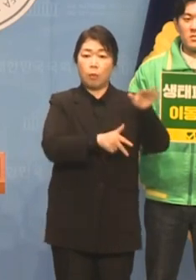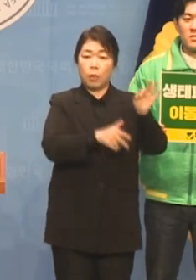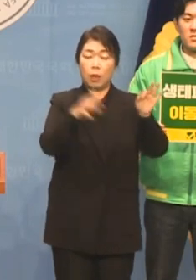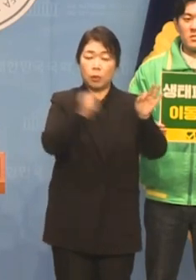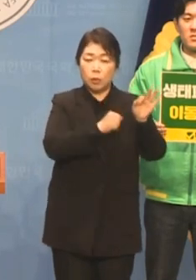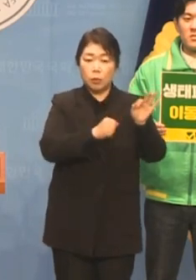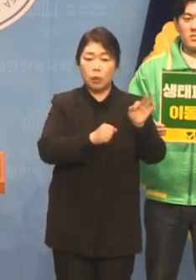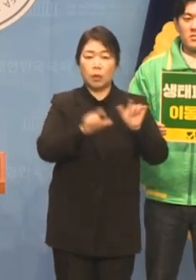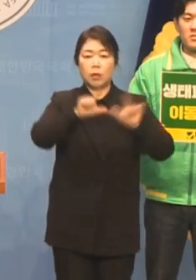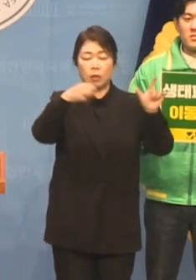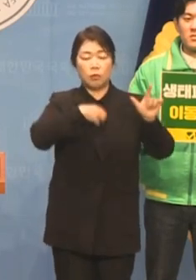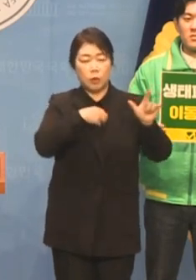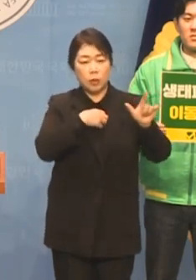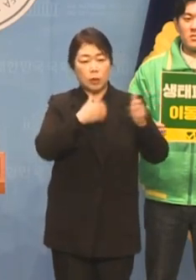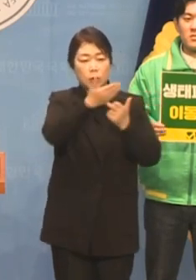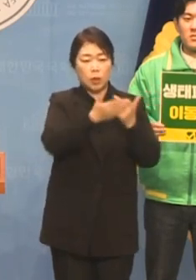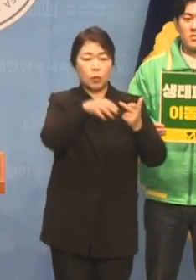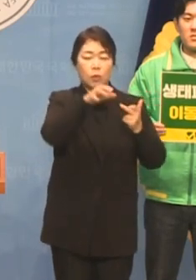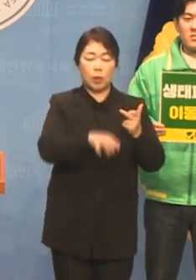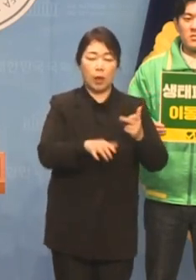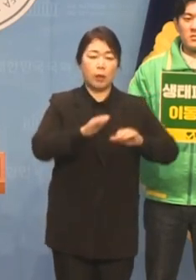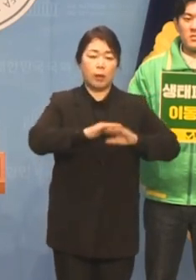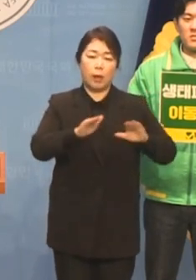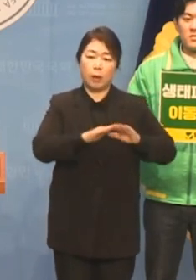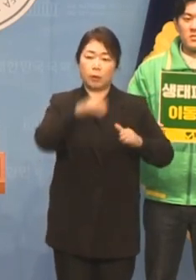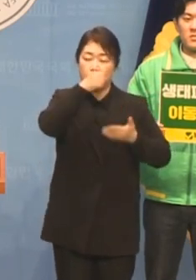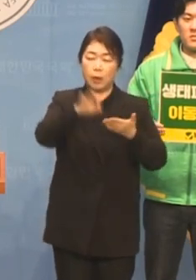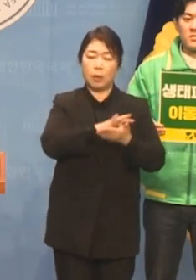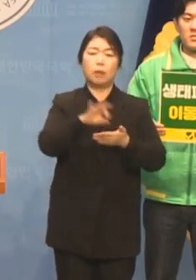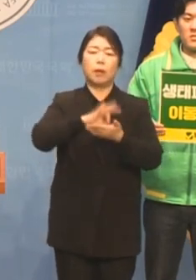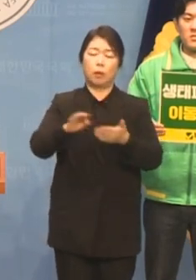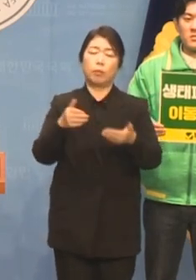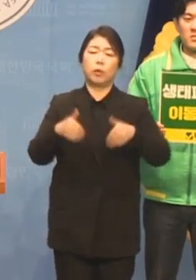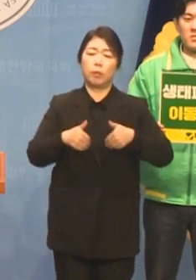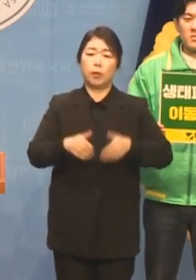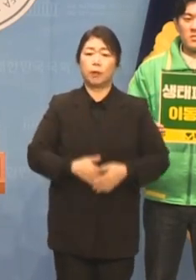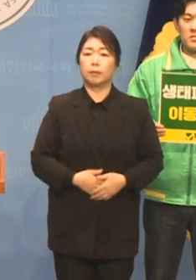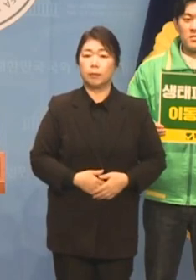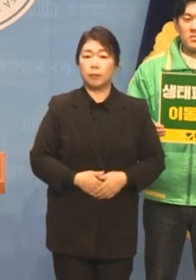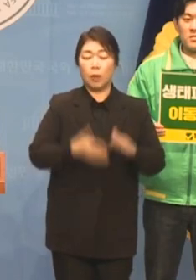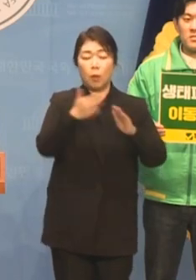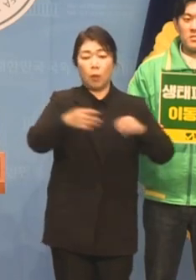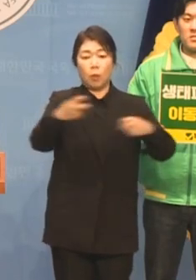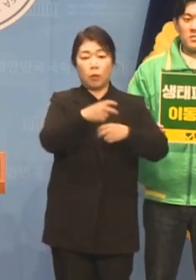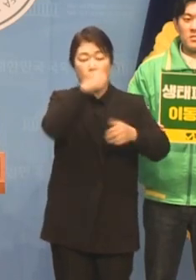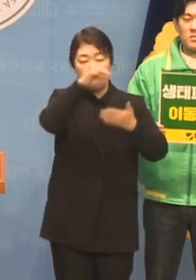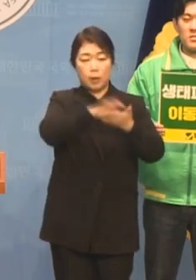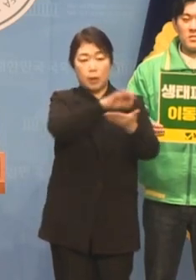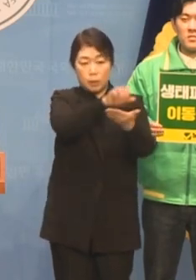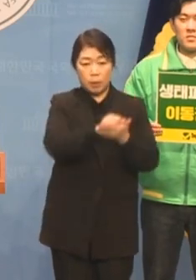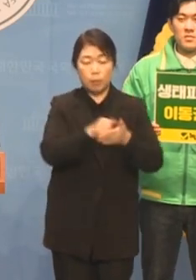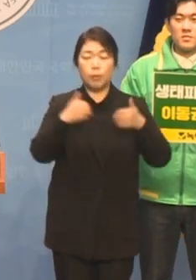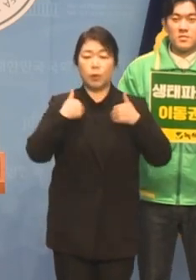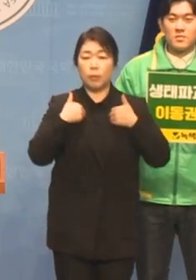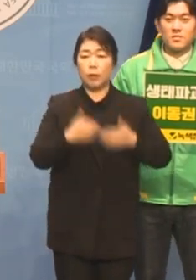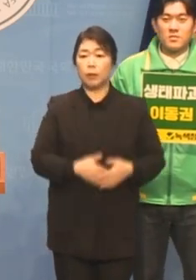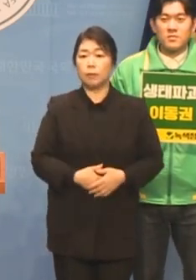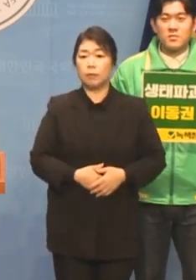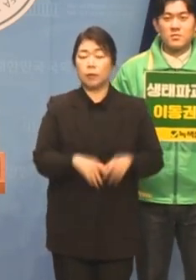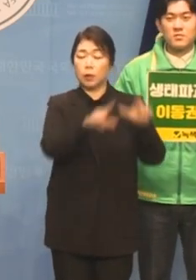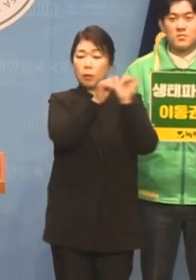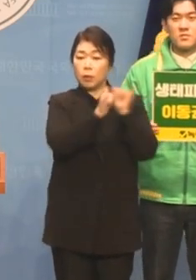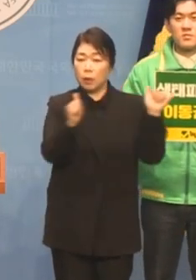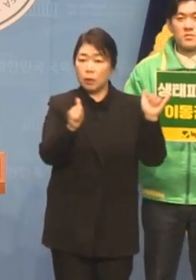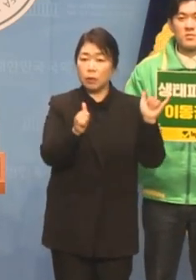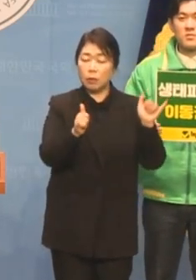최전선 제주의 기우기 대응 예산으로 사용해야 합니다 공공교통 예산 확보에 사용되어야 합니다 도민들은